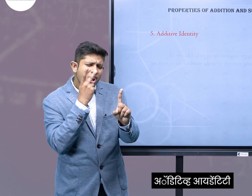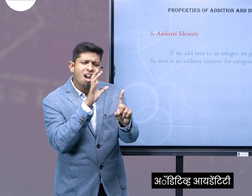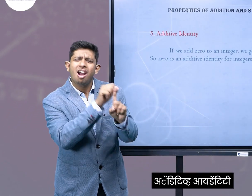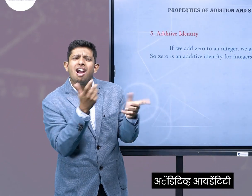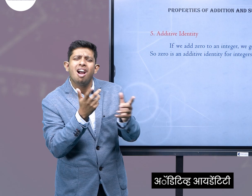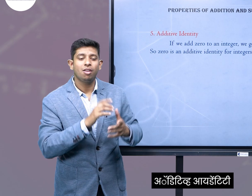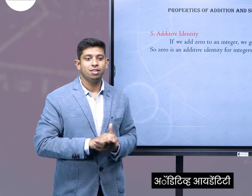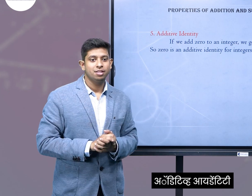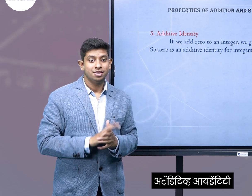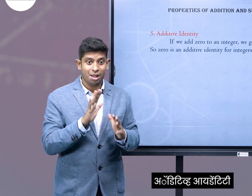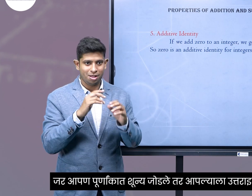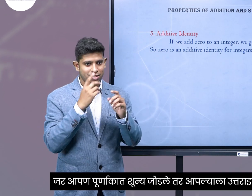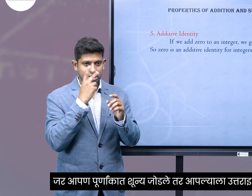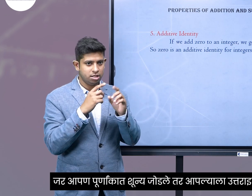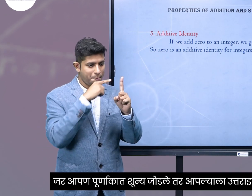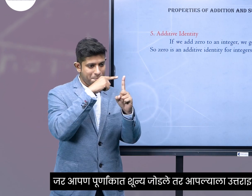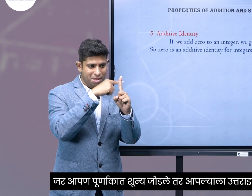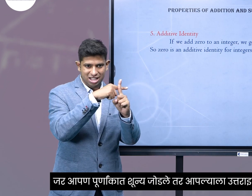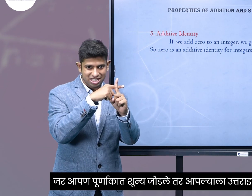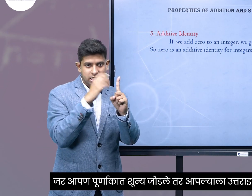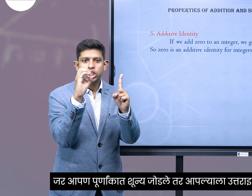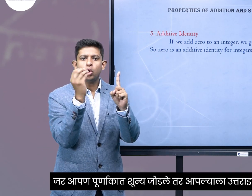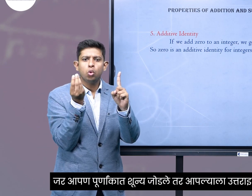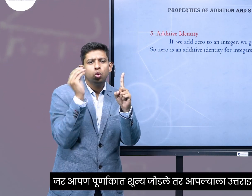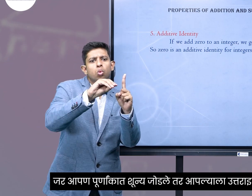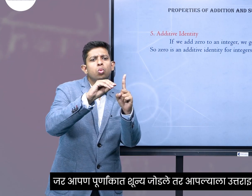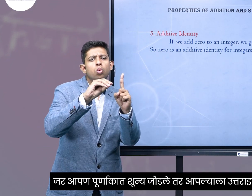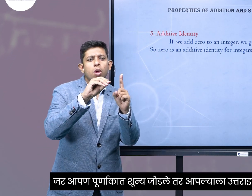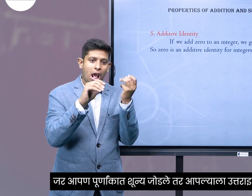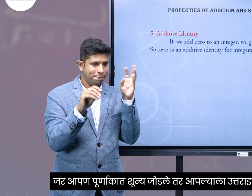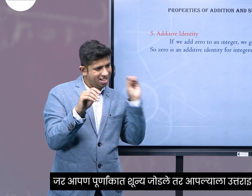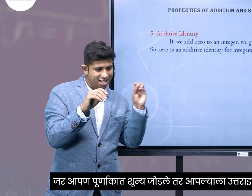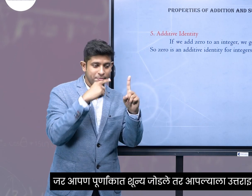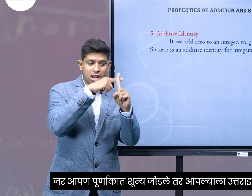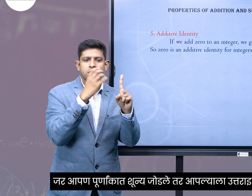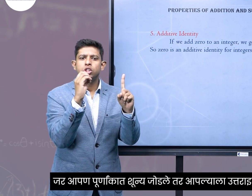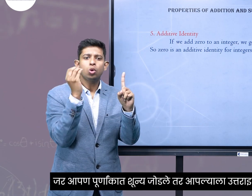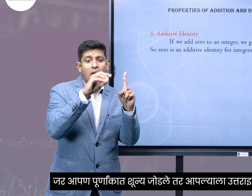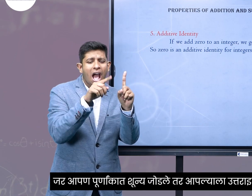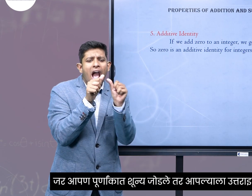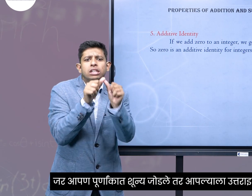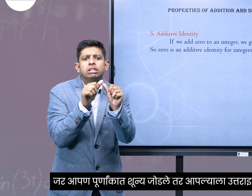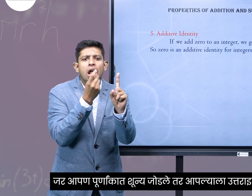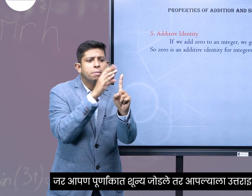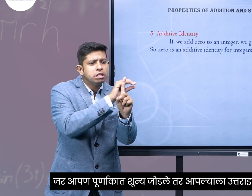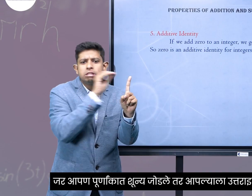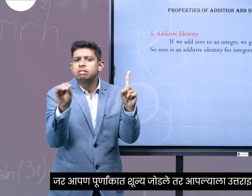ॲडिटिव्ह आयडेंटिटी. जर आपण पूर्णांकात 0 जोडले तर आपल्याला उत्तरा इतकाच पूर्णांक मिळेल,